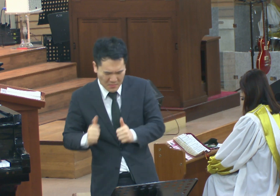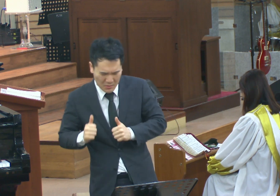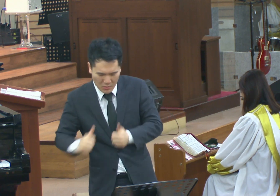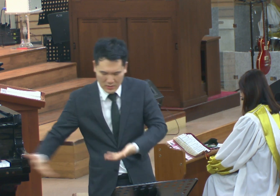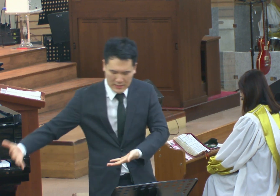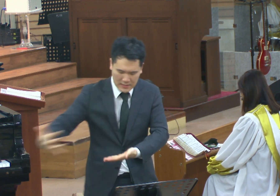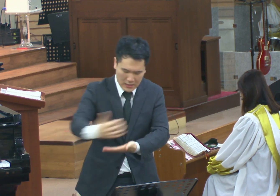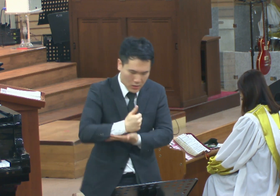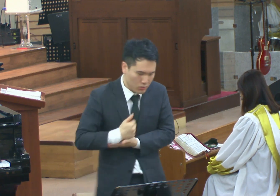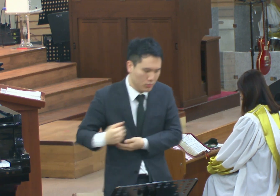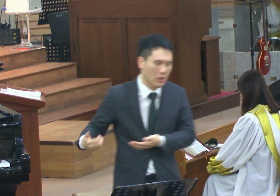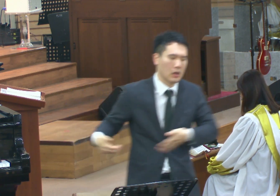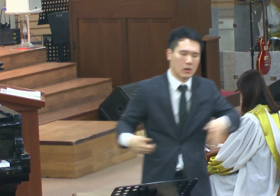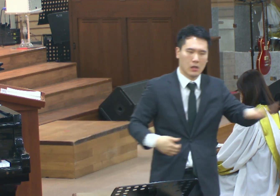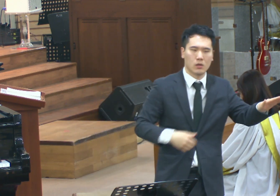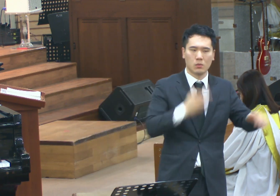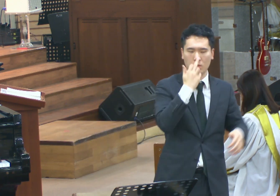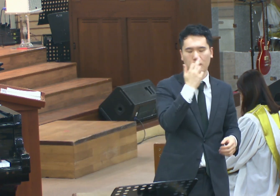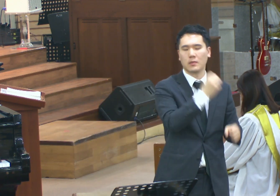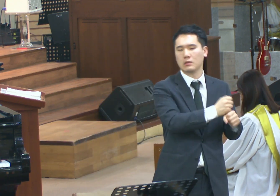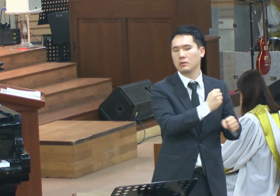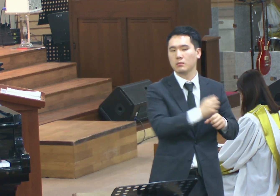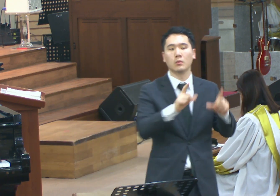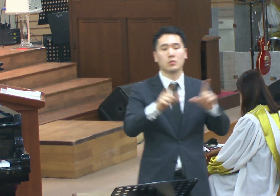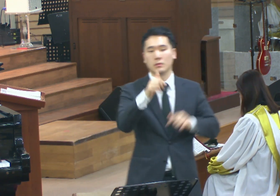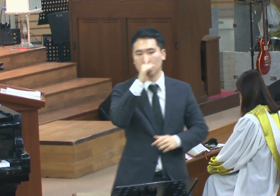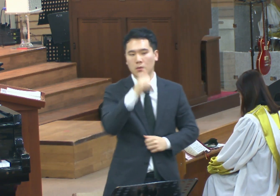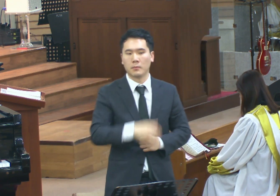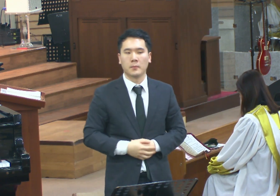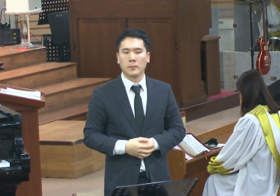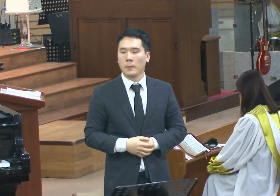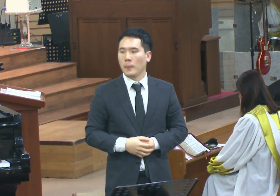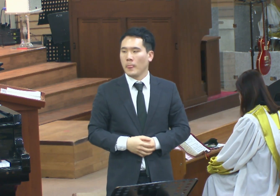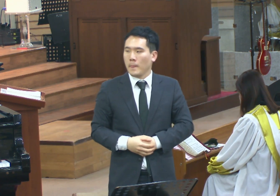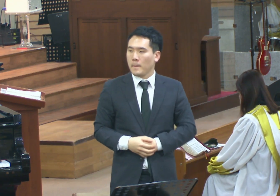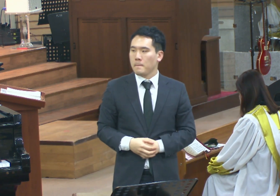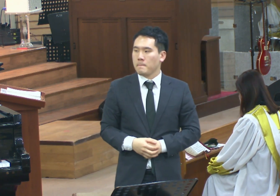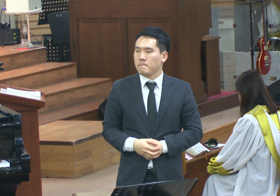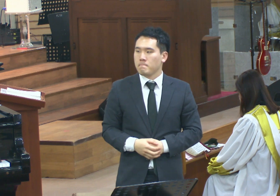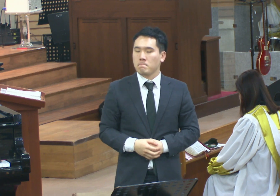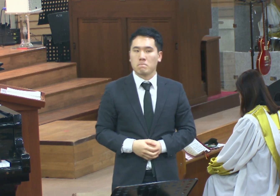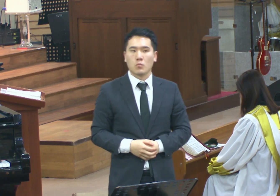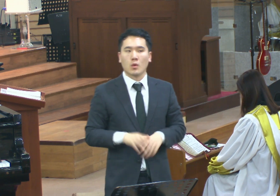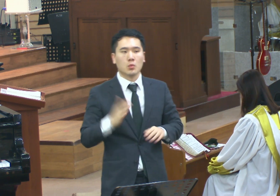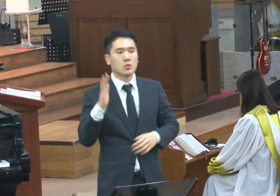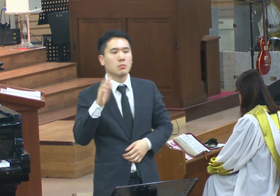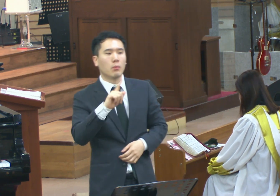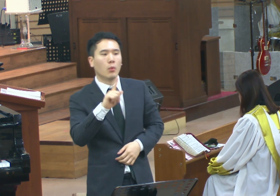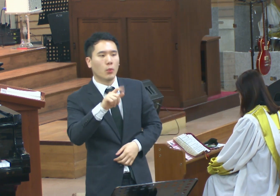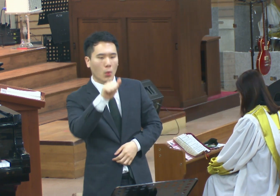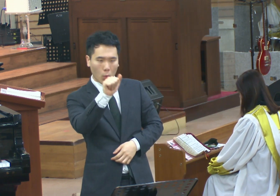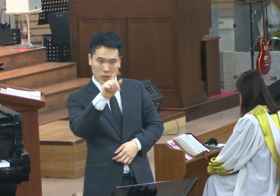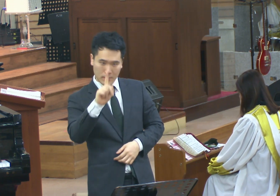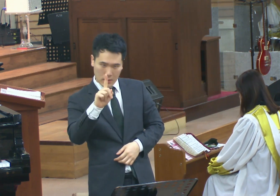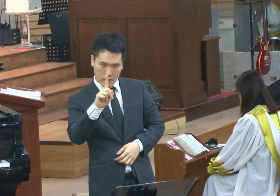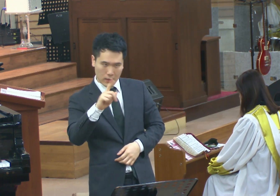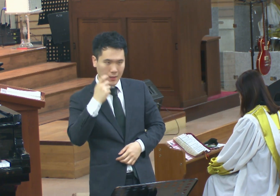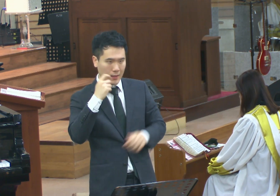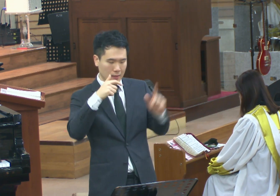52시간 이제 법제화해서 더 이상 일 시키면 기업주 처벌하겠다. 그러니까 작은 기업들은 굉장히 어렵죠. 그러나